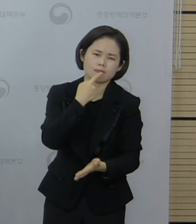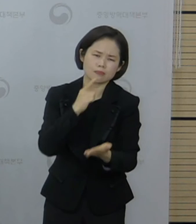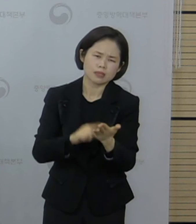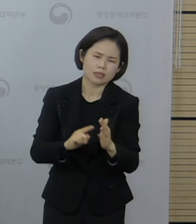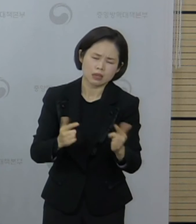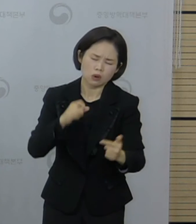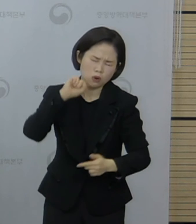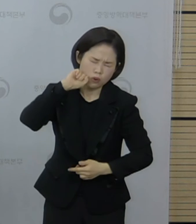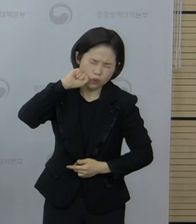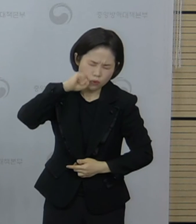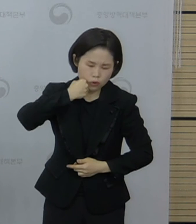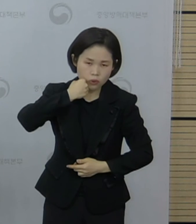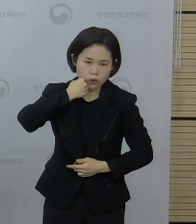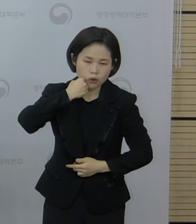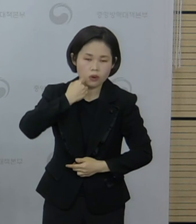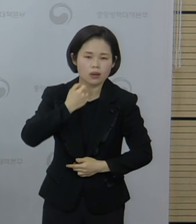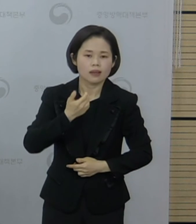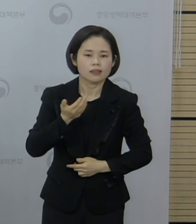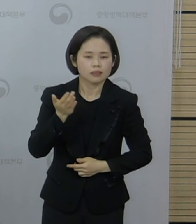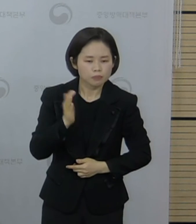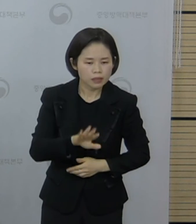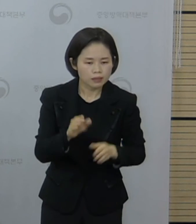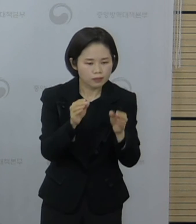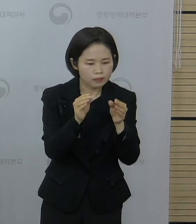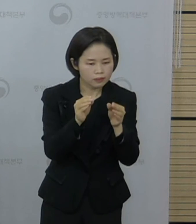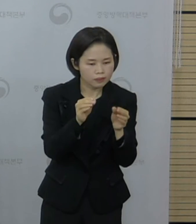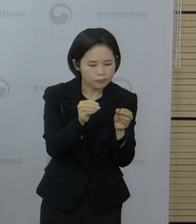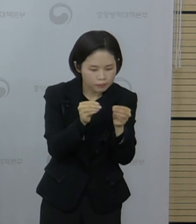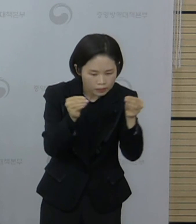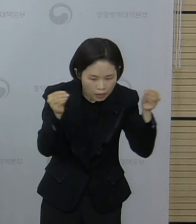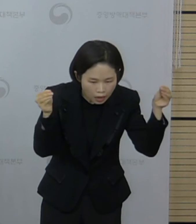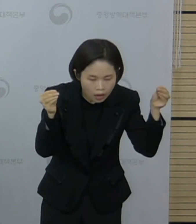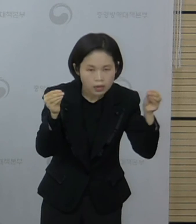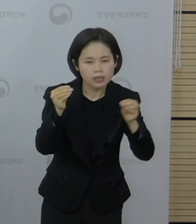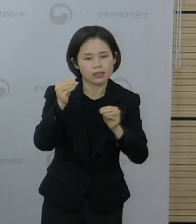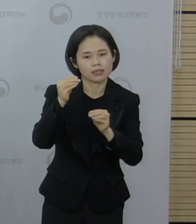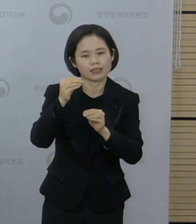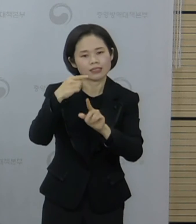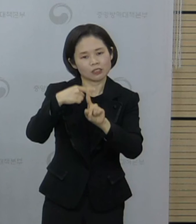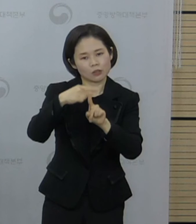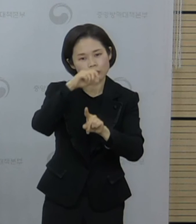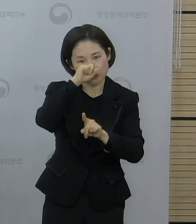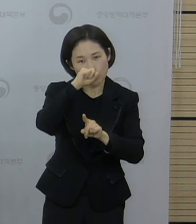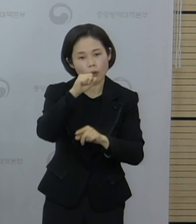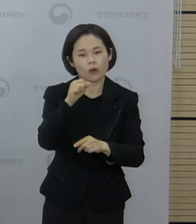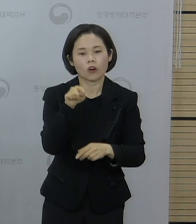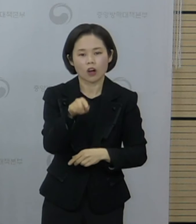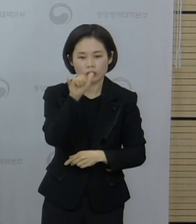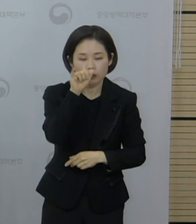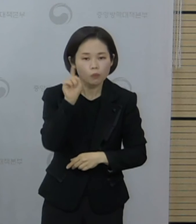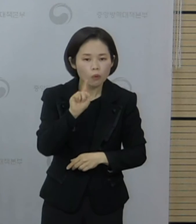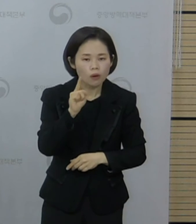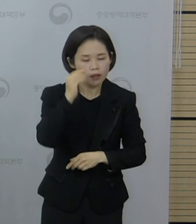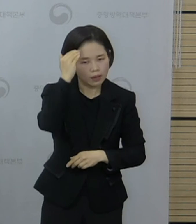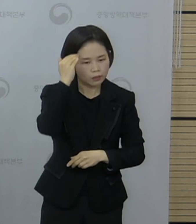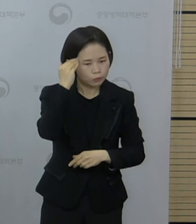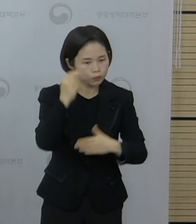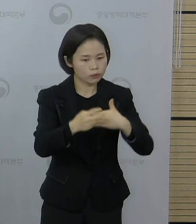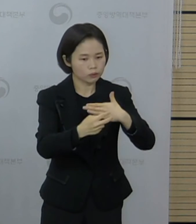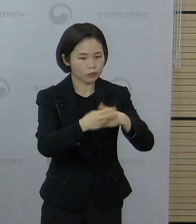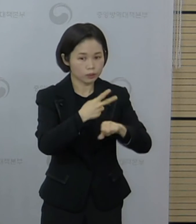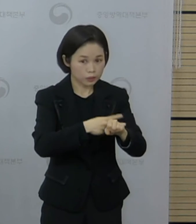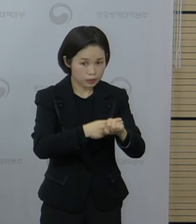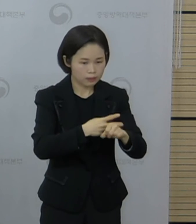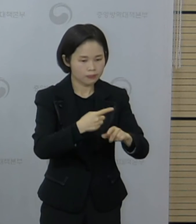그렇지만 긍정적인 요소도 있습니다 먼저 의료계 의 적극적인 협조로 의료 대응